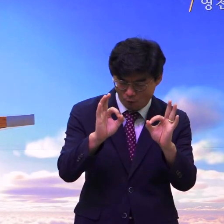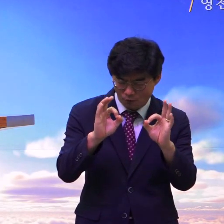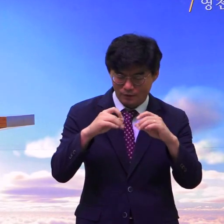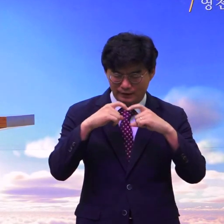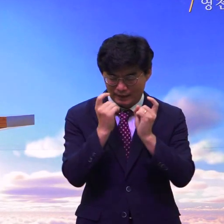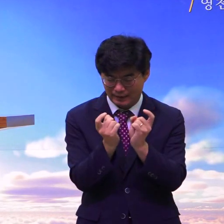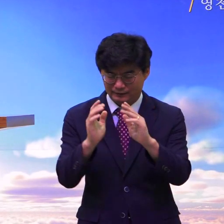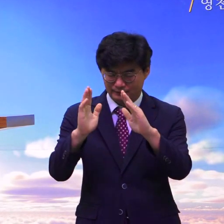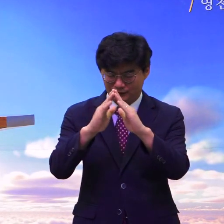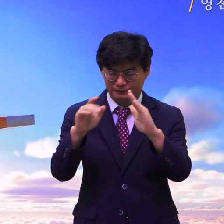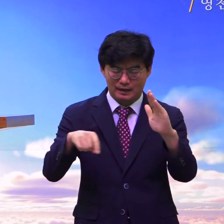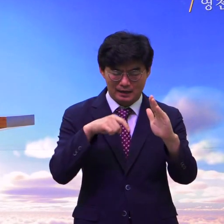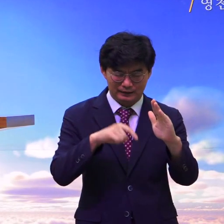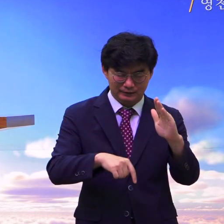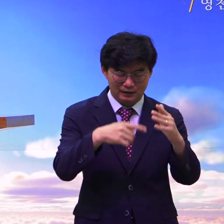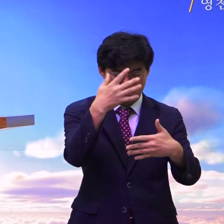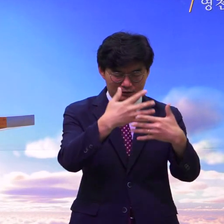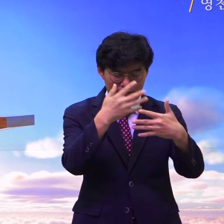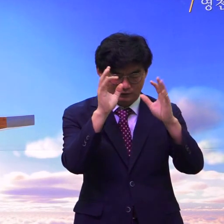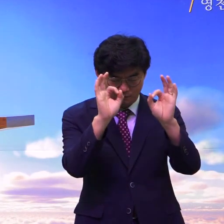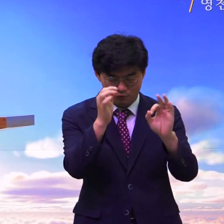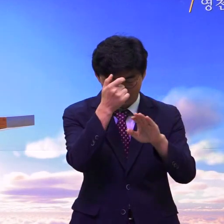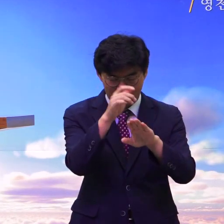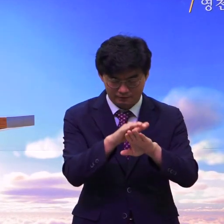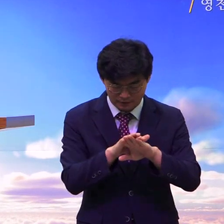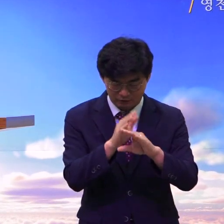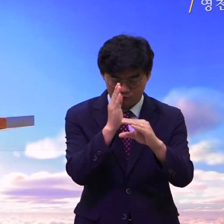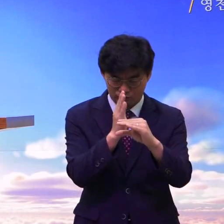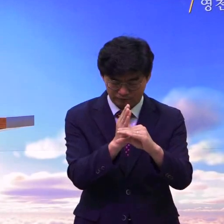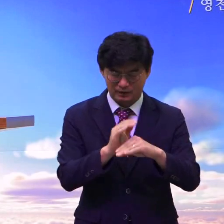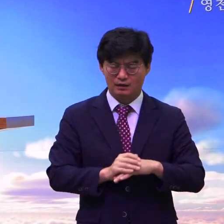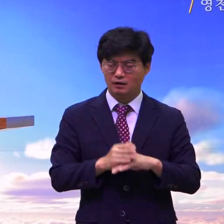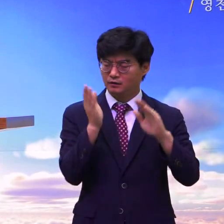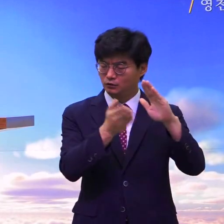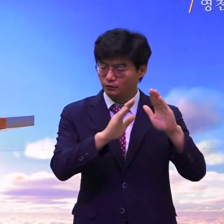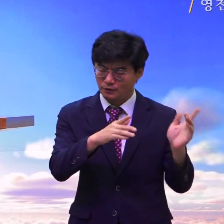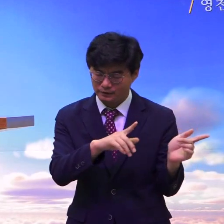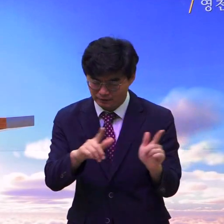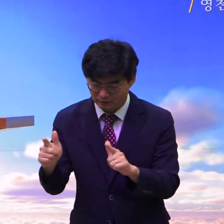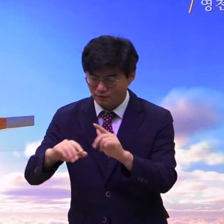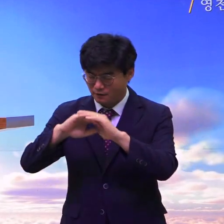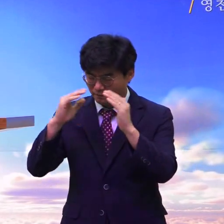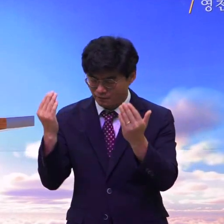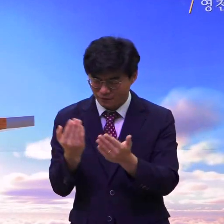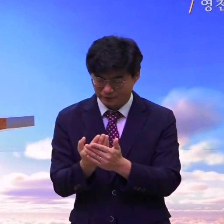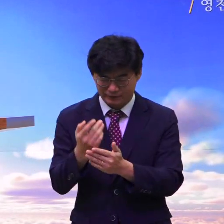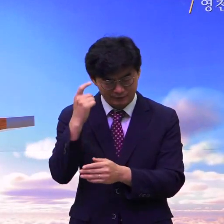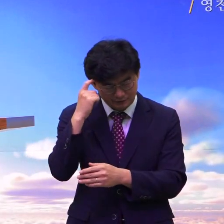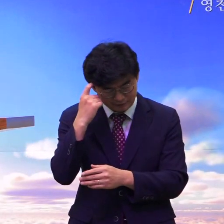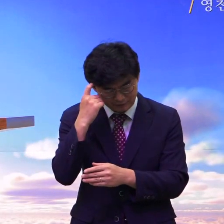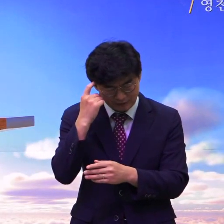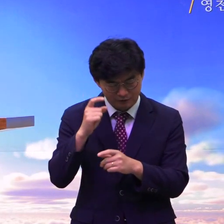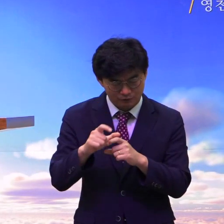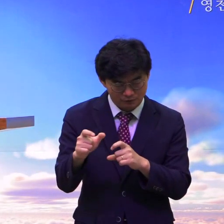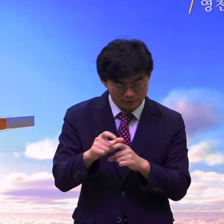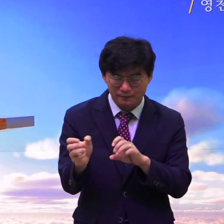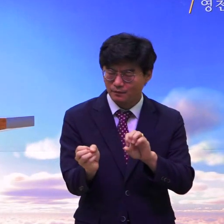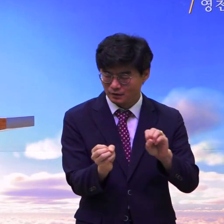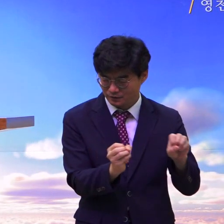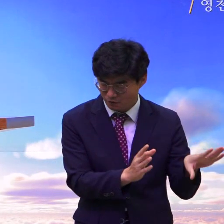예배드립니다. 예배드리는 모든 성도님들 모든 생각과 감정을 내놓고 온전히